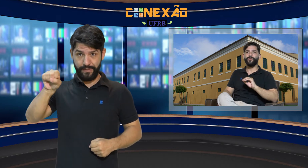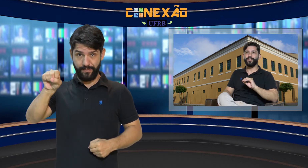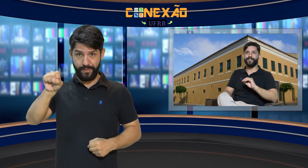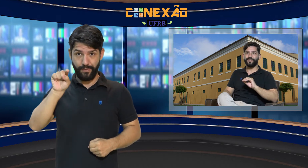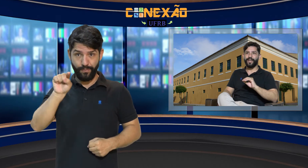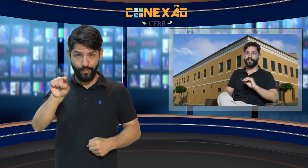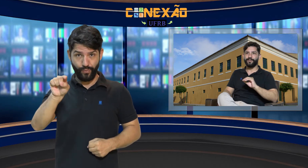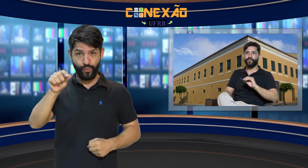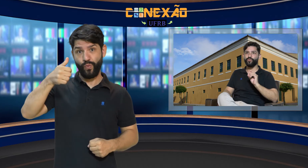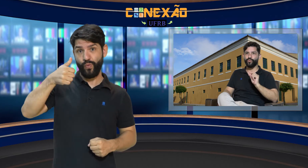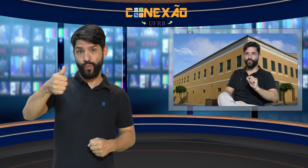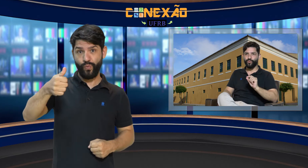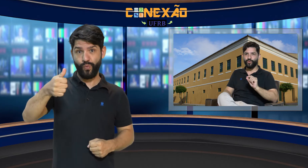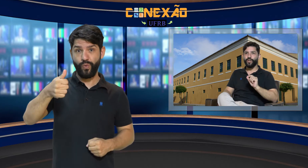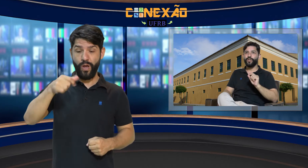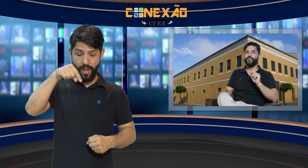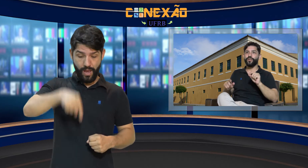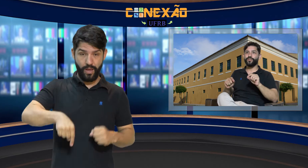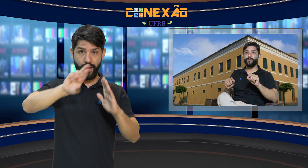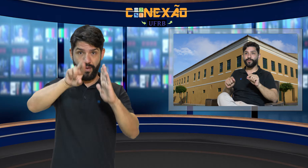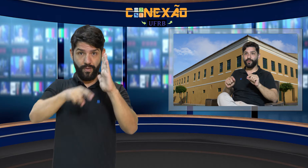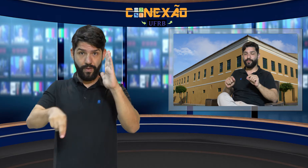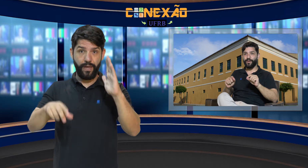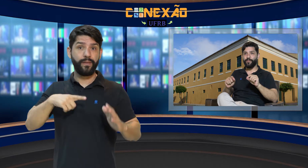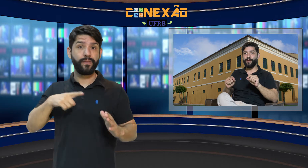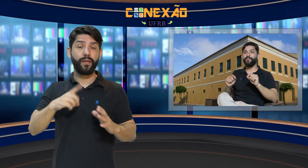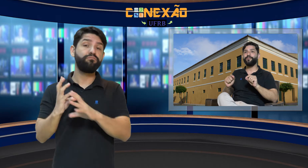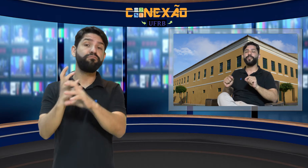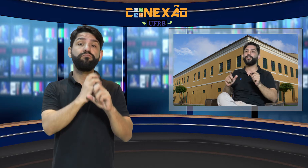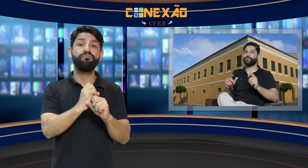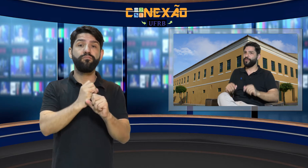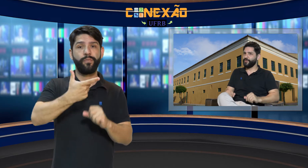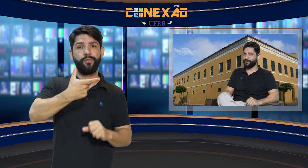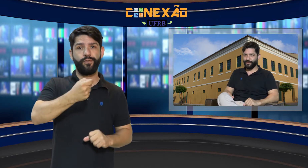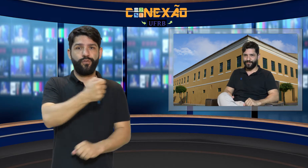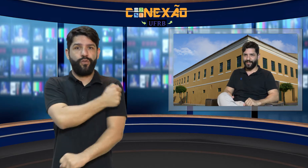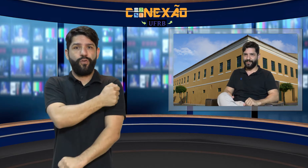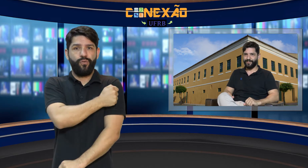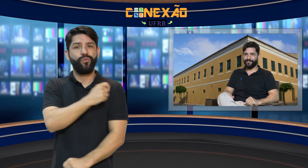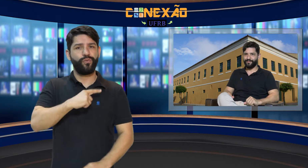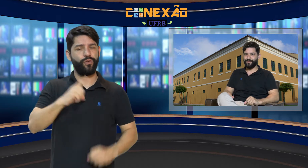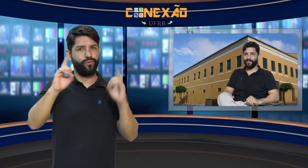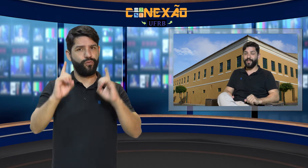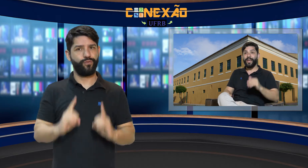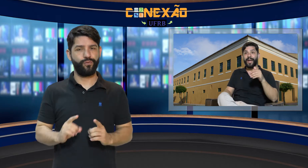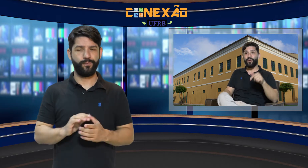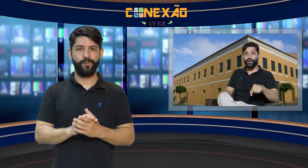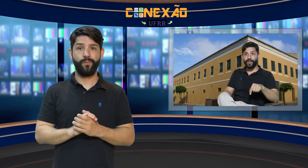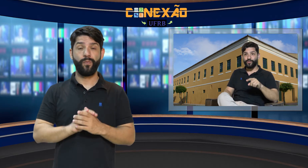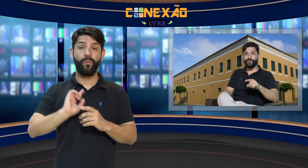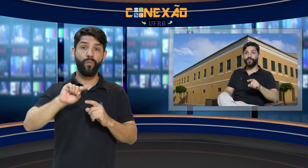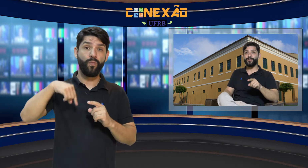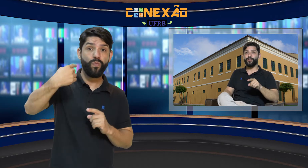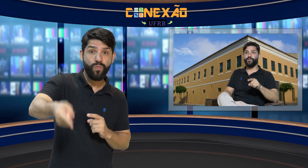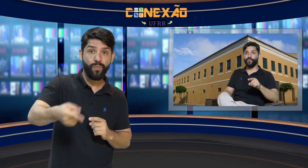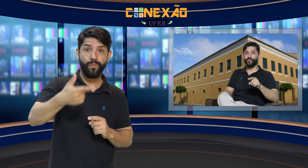em 2017.1, nós tínhamos na UFRB 20 estudantes com deficiência.